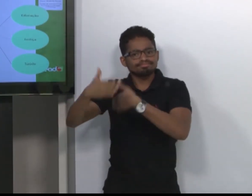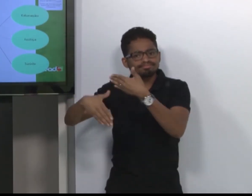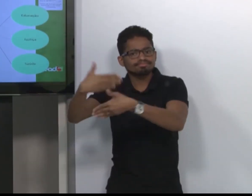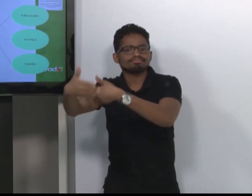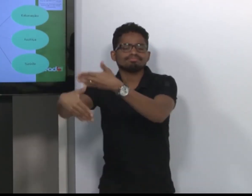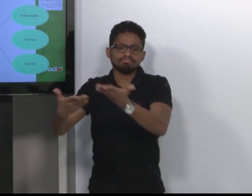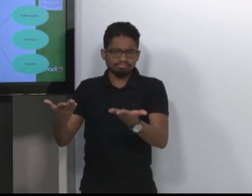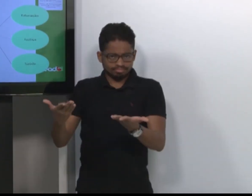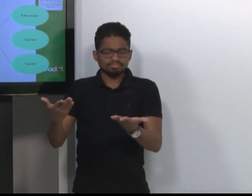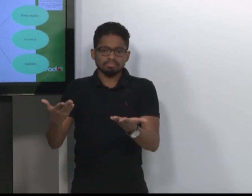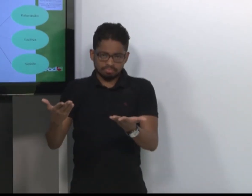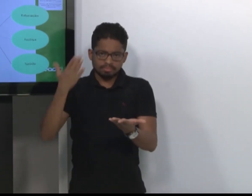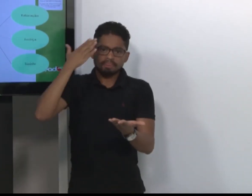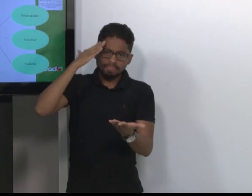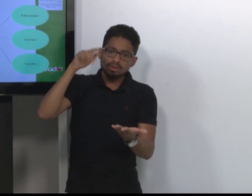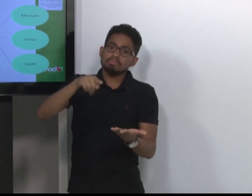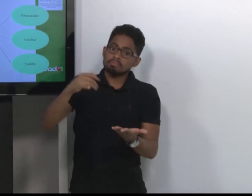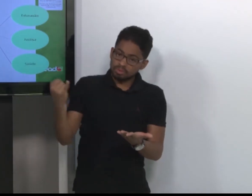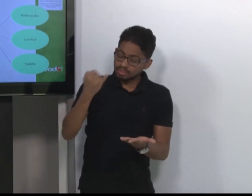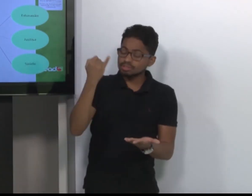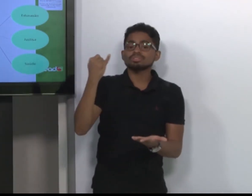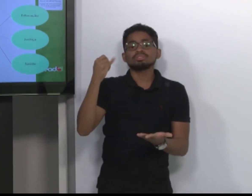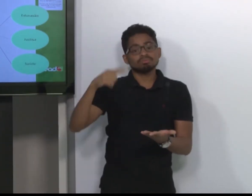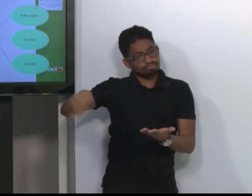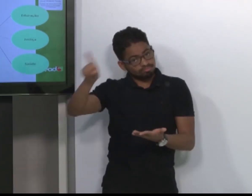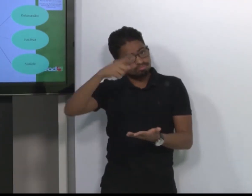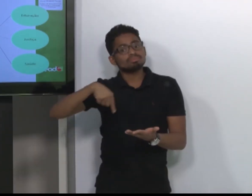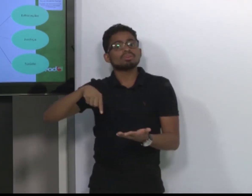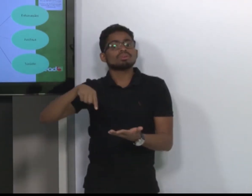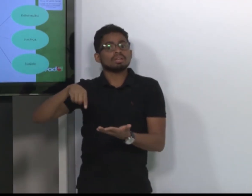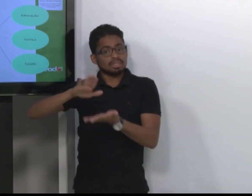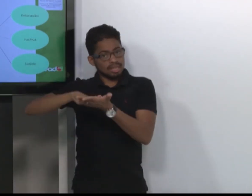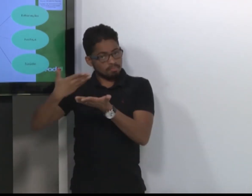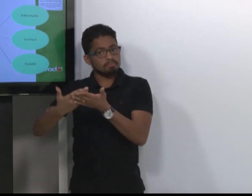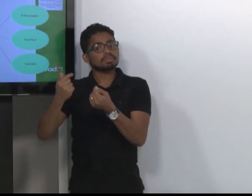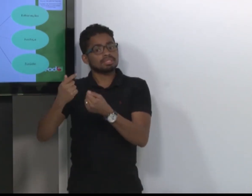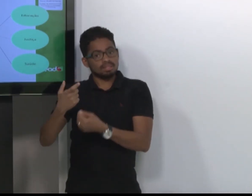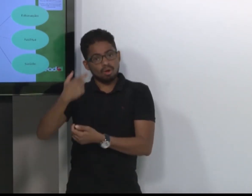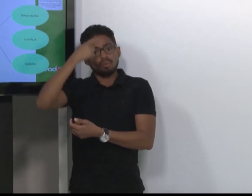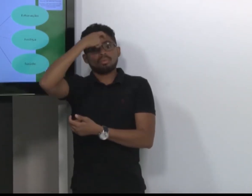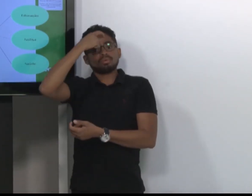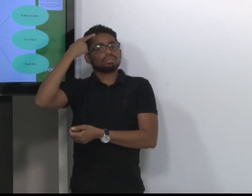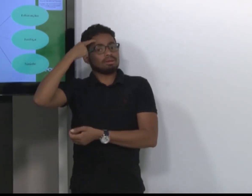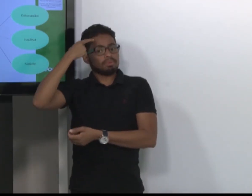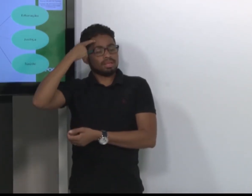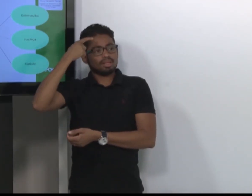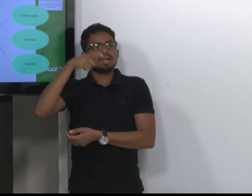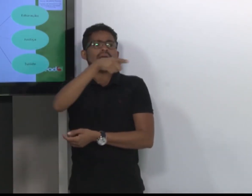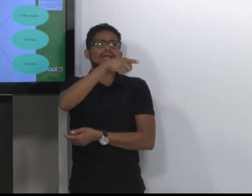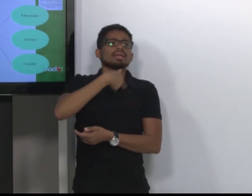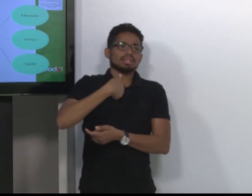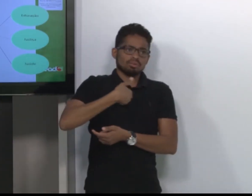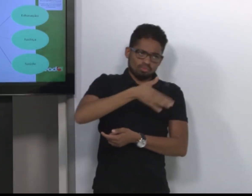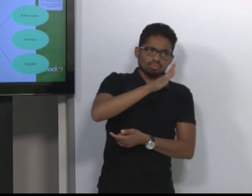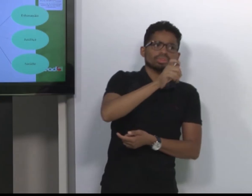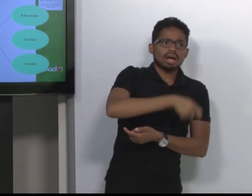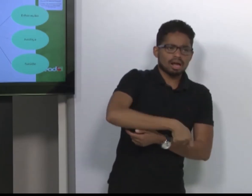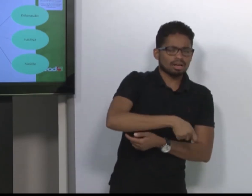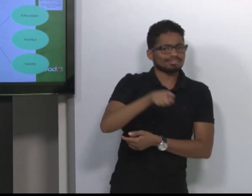O intérprete ele tem que ter consciência do seu campo de atuação, do campo que ele está preparado para atuar.